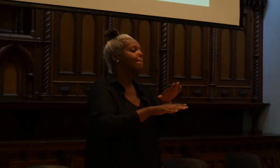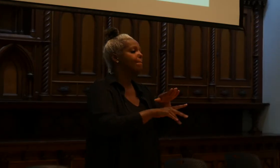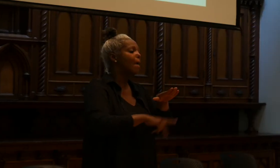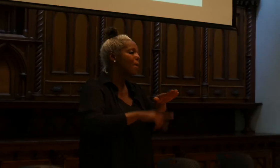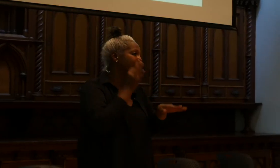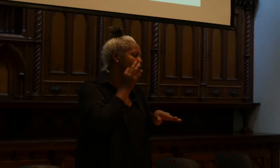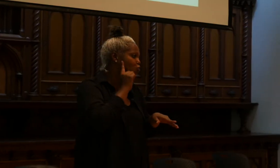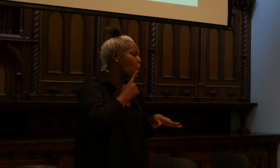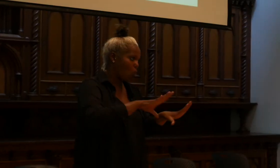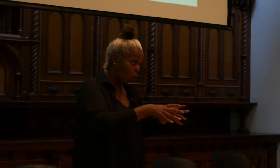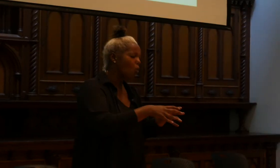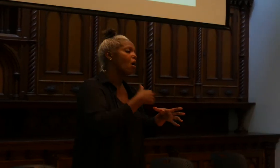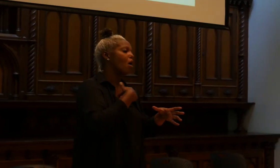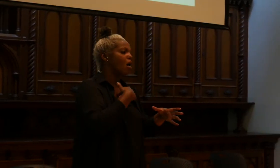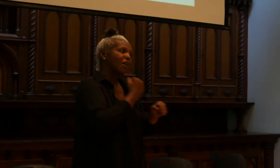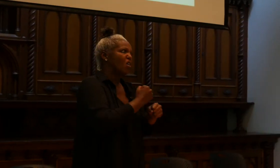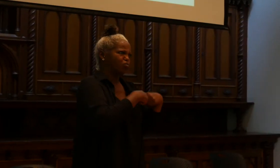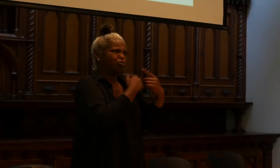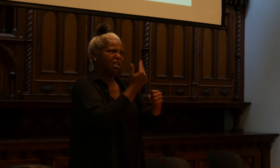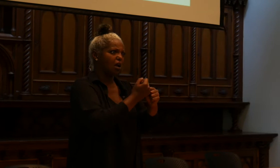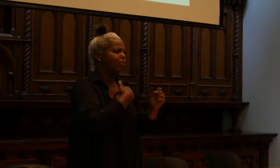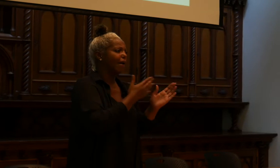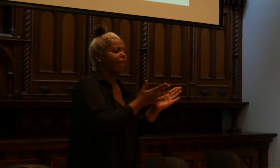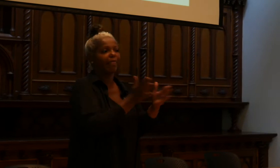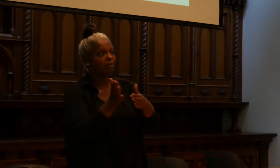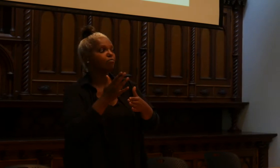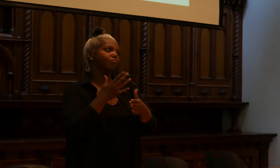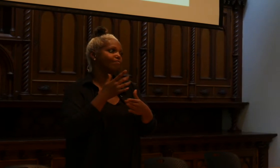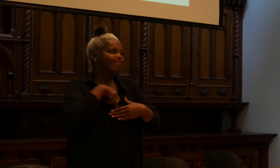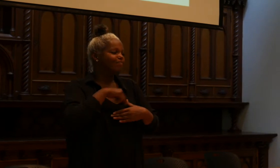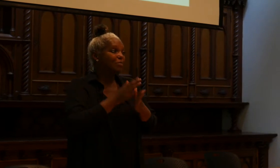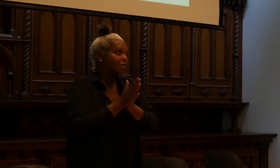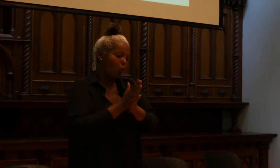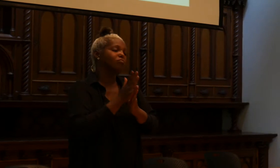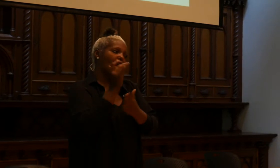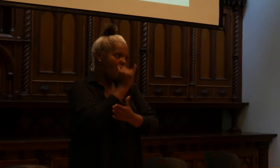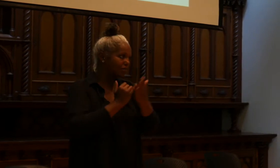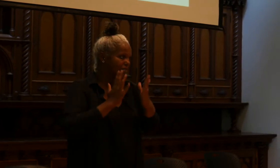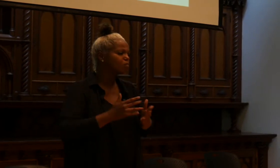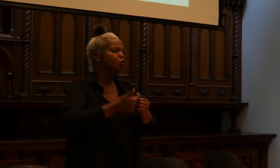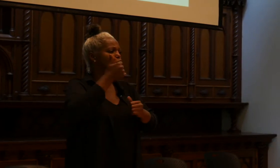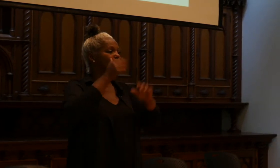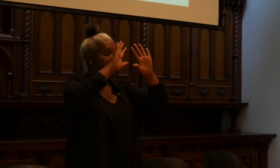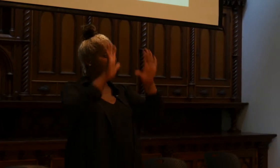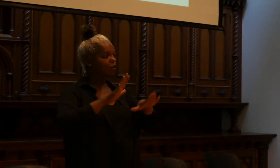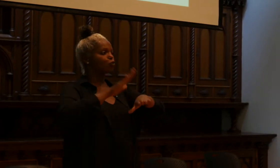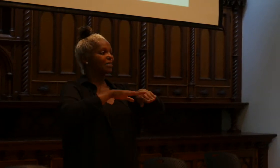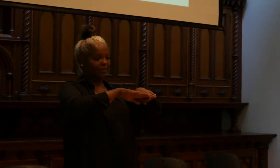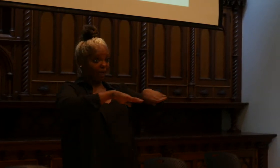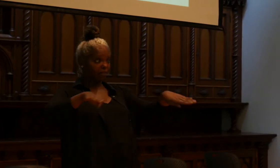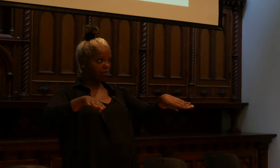Je travaille également à l'école Galois, à l'école primaire, depuis 13 années environ.